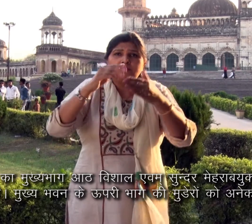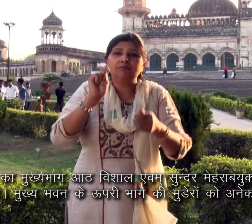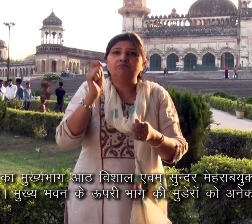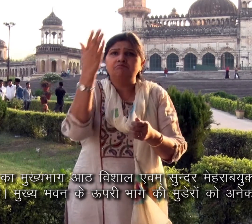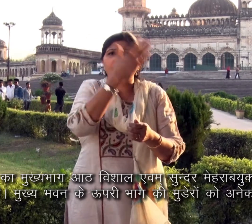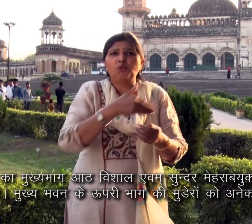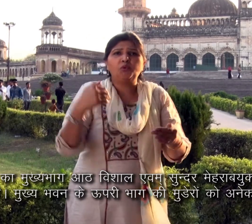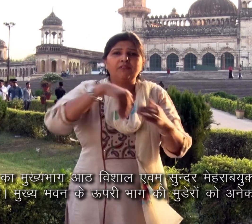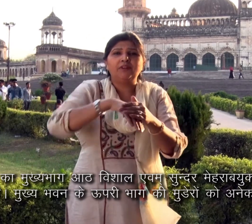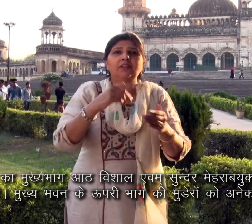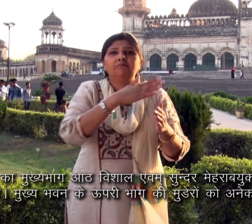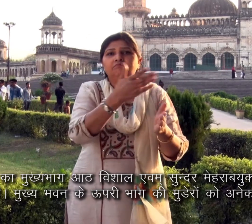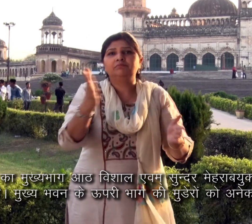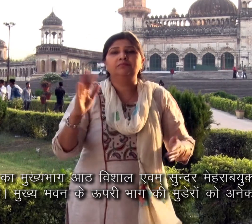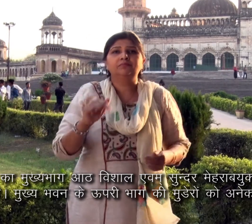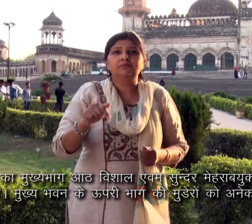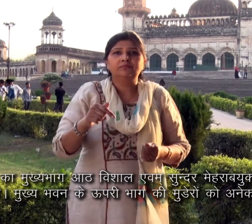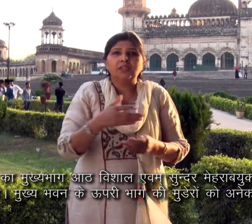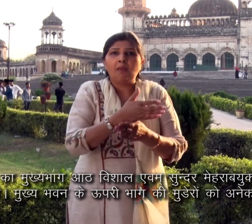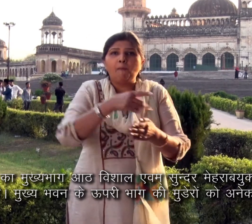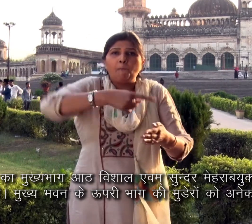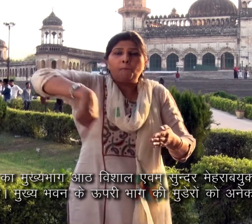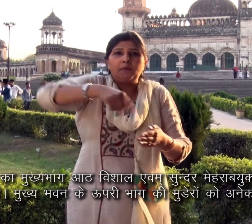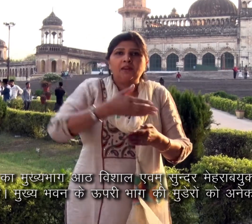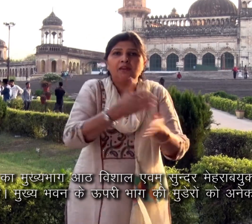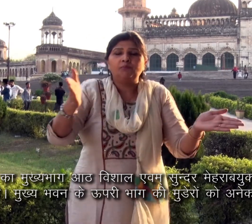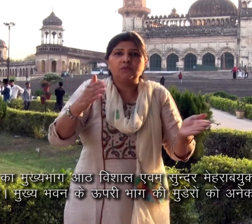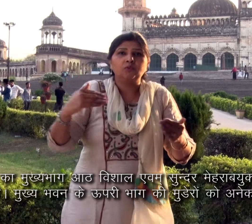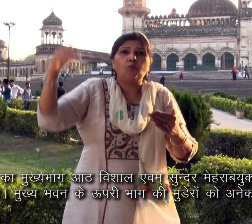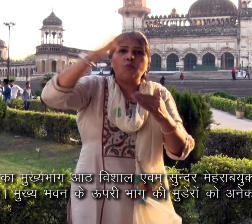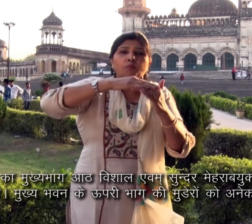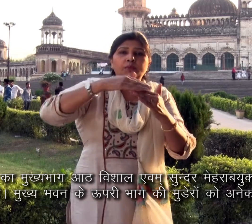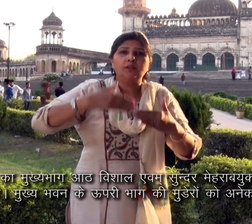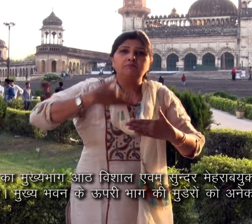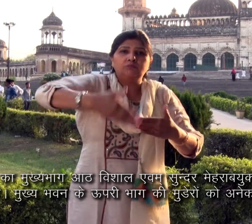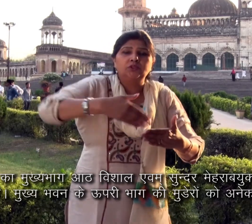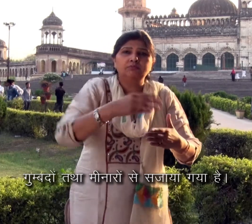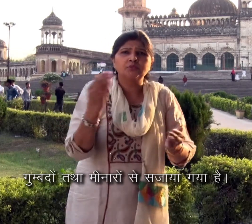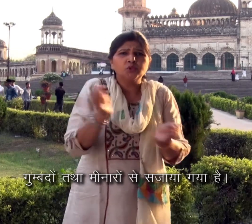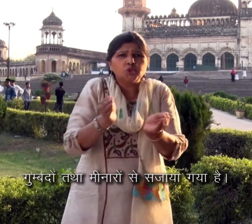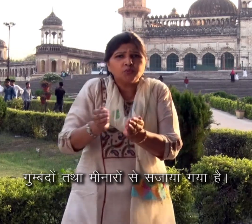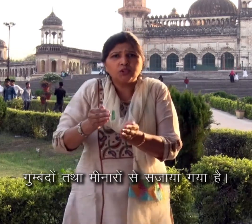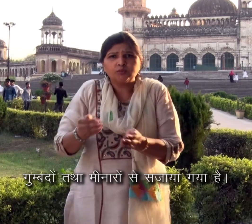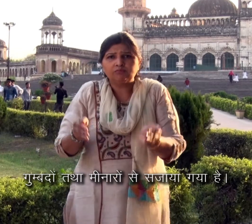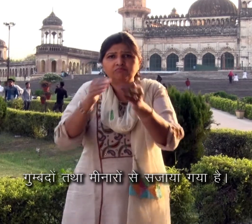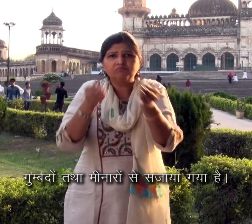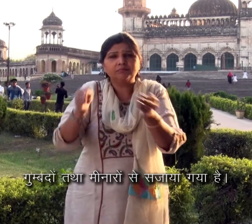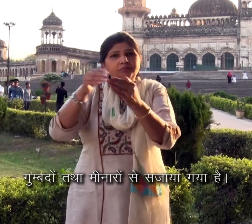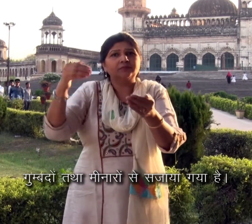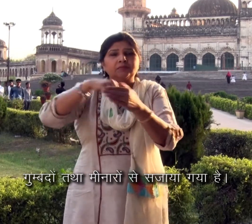है। मुख्य भवन के ऊपरी भाग की मुंडेरों को अनेक छोटे छोटे गुंबदों तथा मीनारों